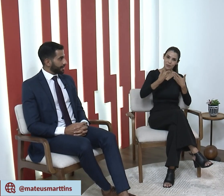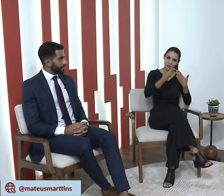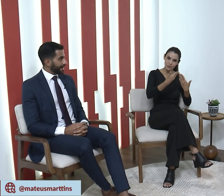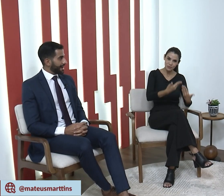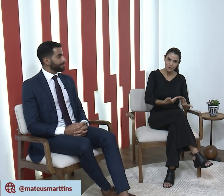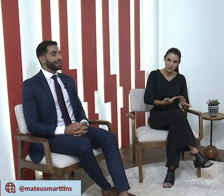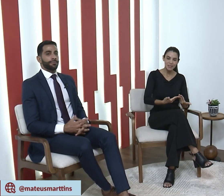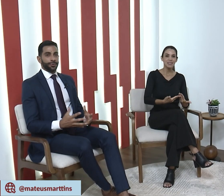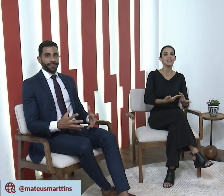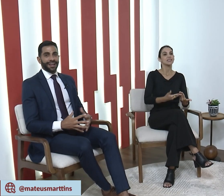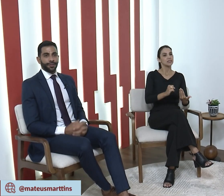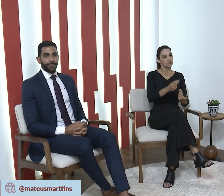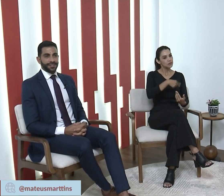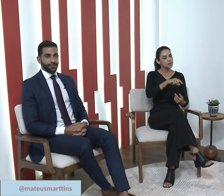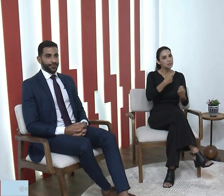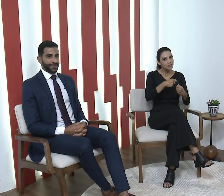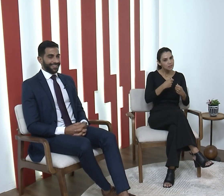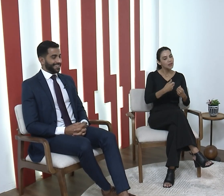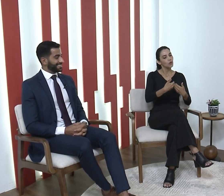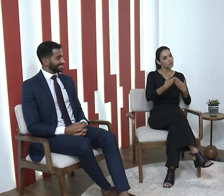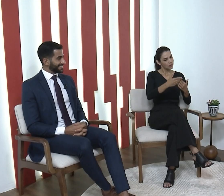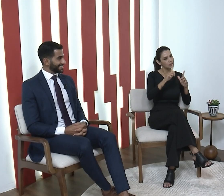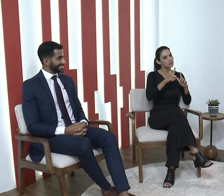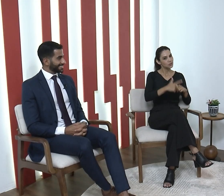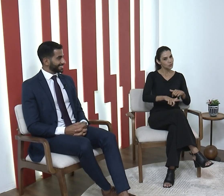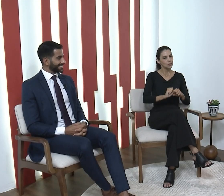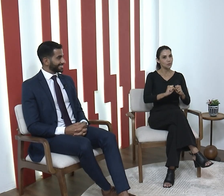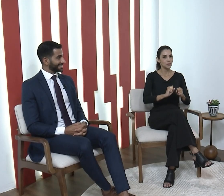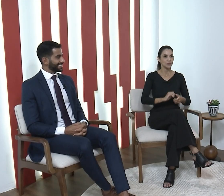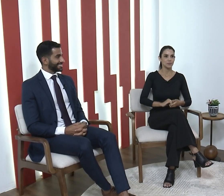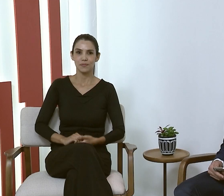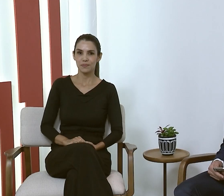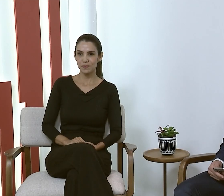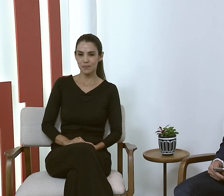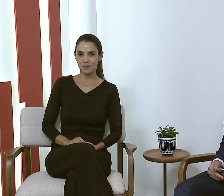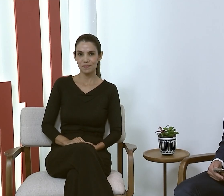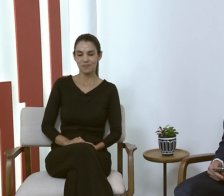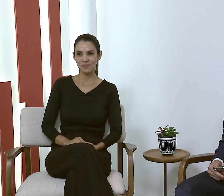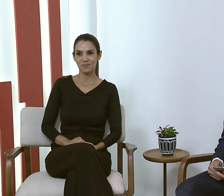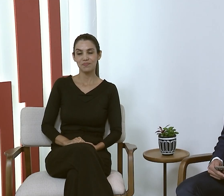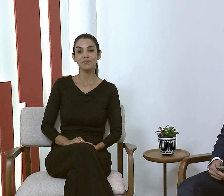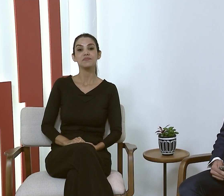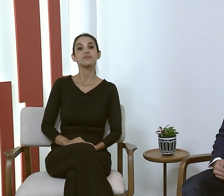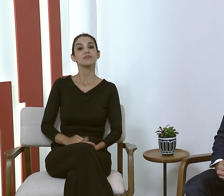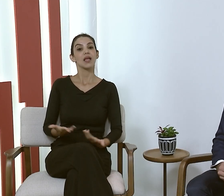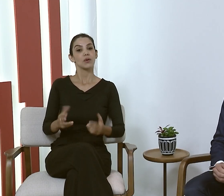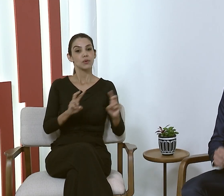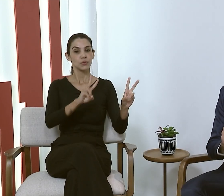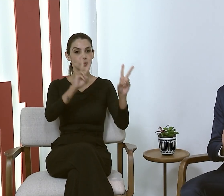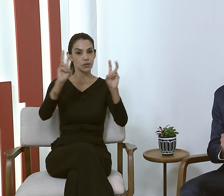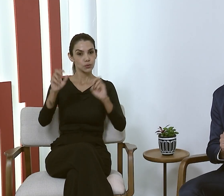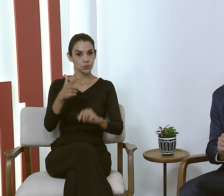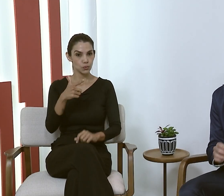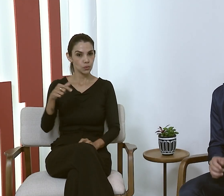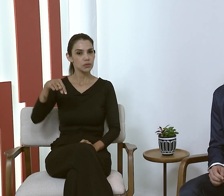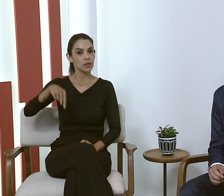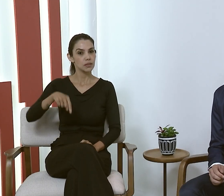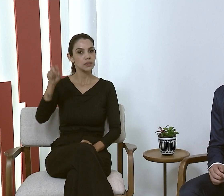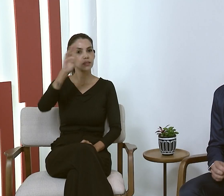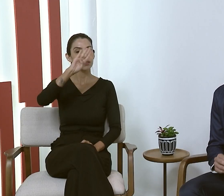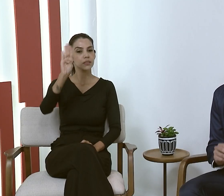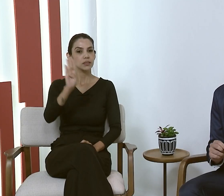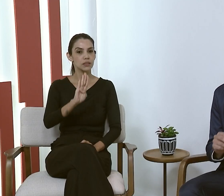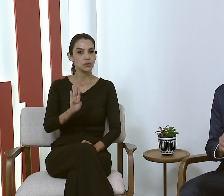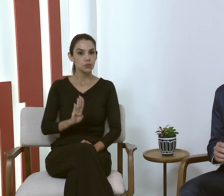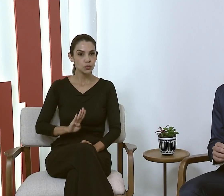para colaborar. Muito obrigado por essa oportunidade. Volte sempre. E agora a gente muda de assunto, que no Brasil,